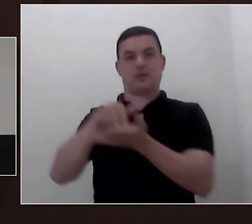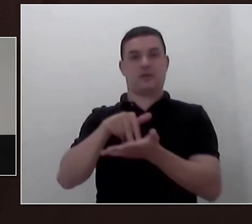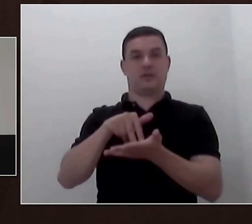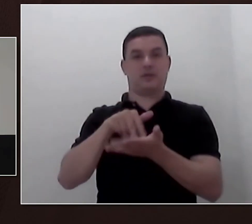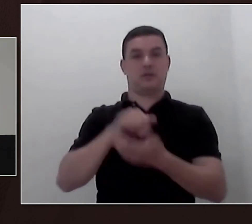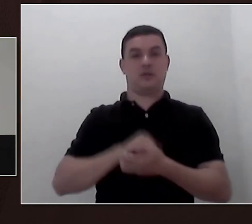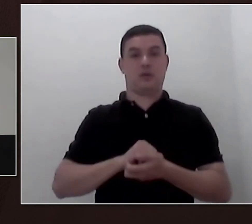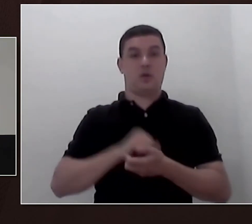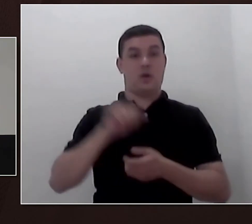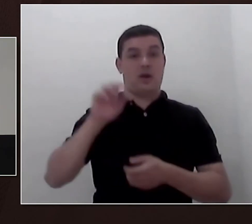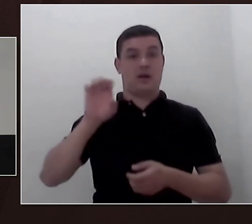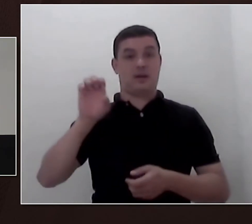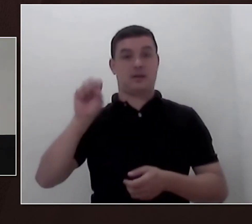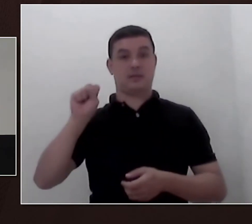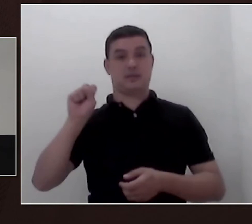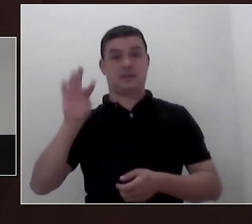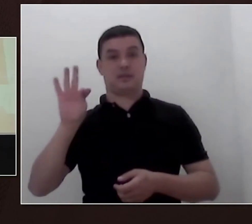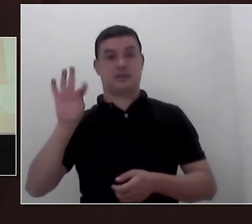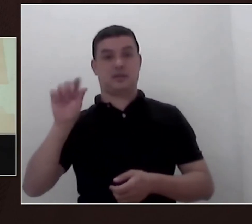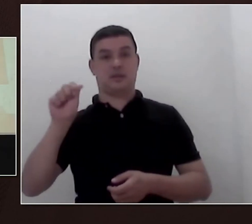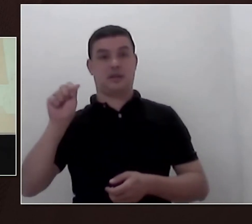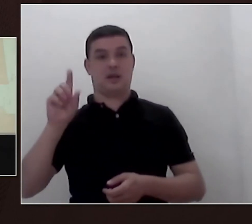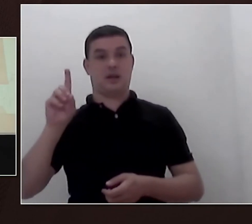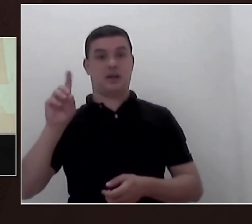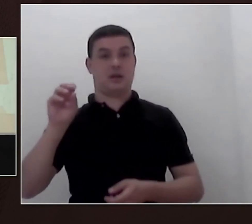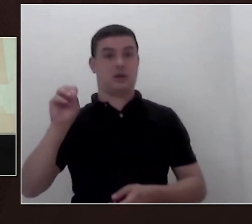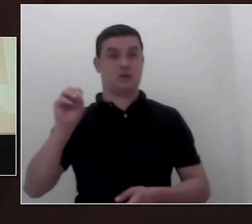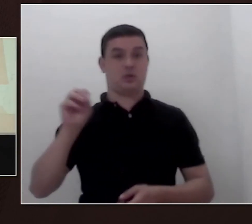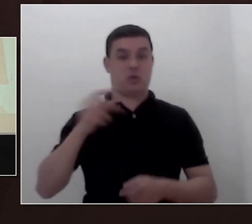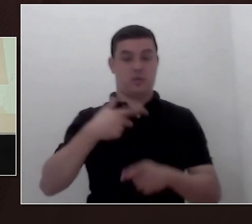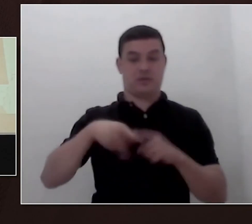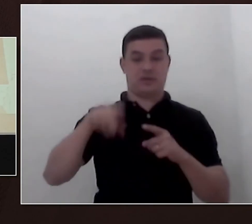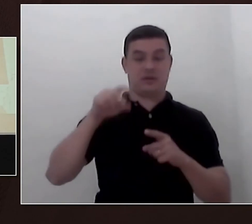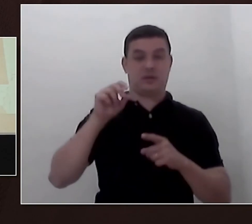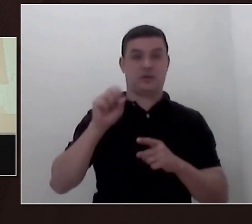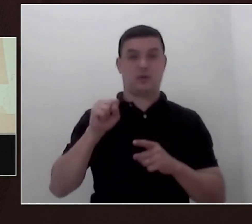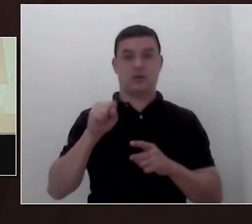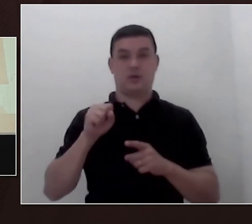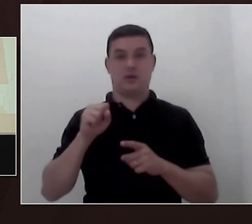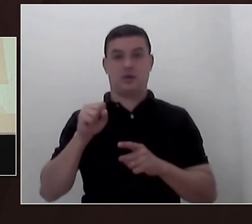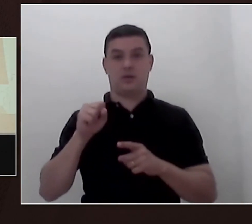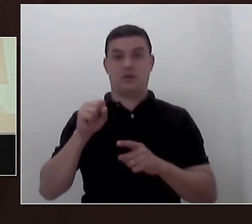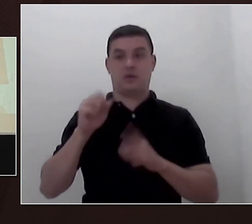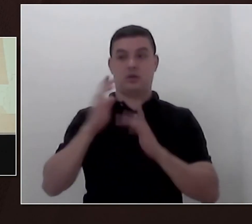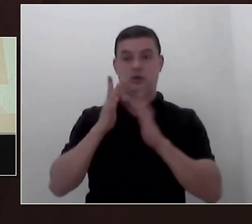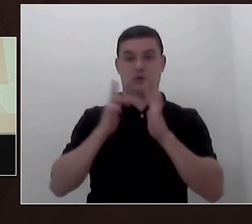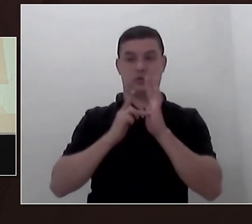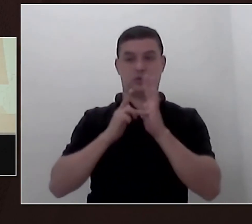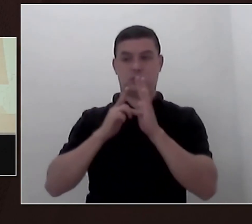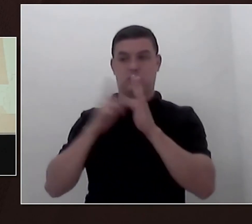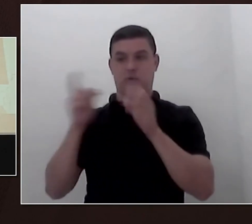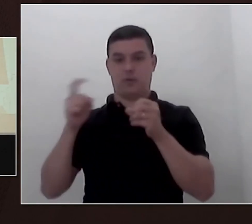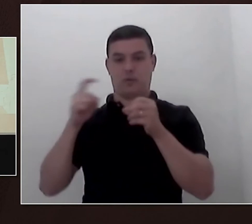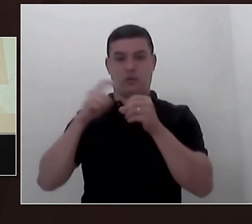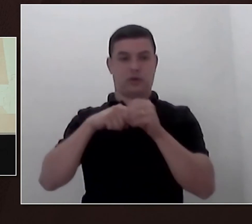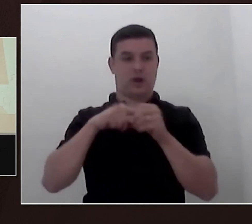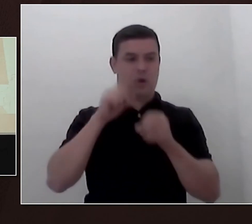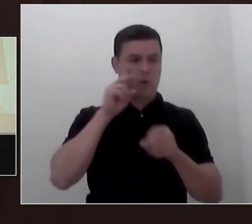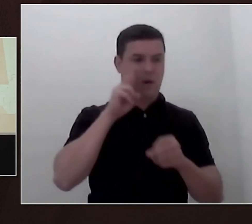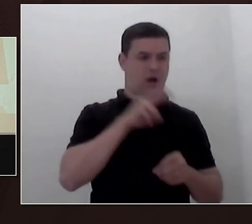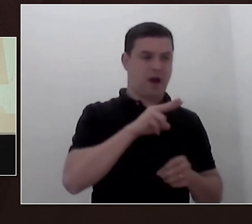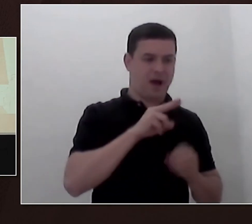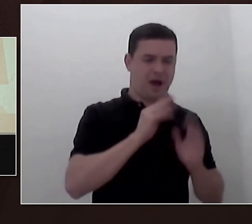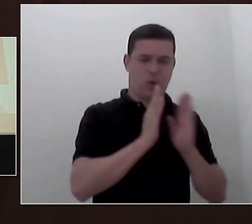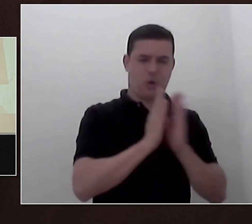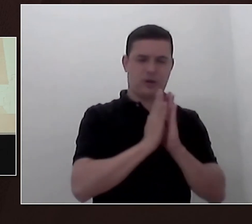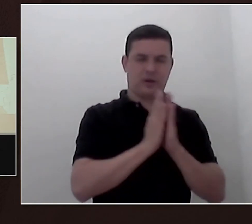vencedor. Então, se bem-aventurado o seu Senhor quando vier achar, né, vigilantes fazendo assim. E não só